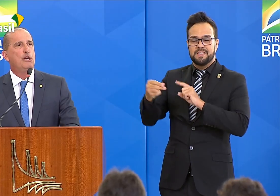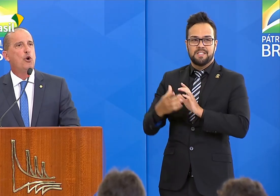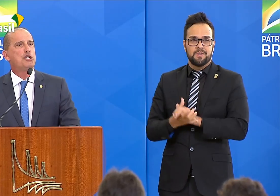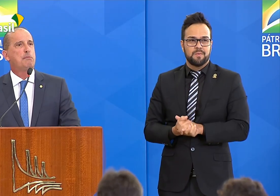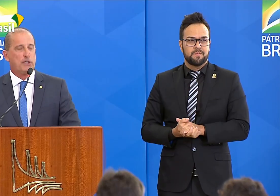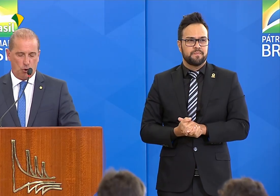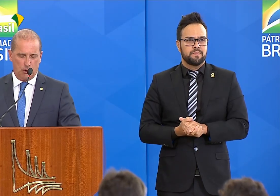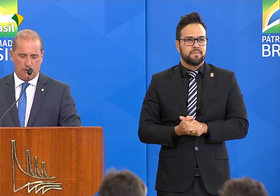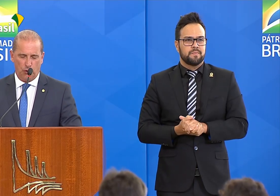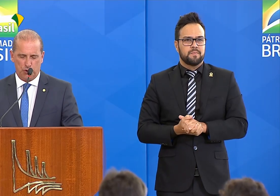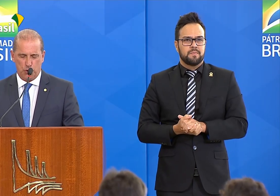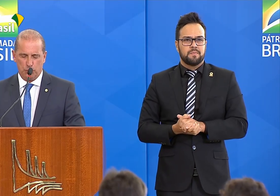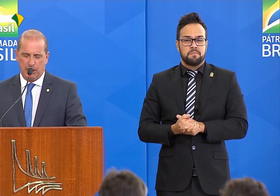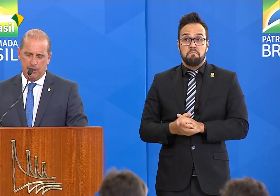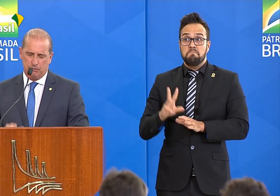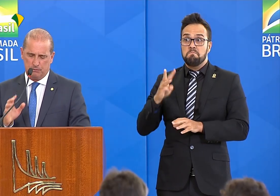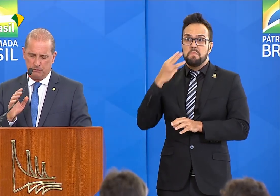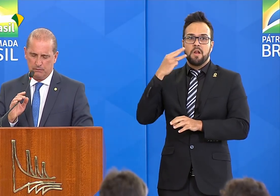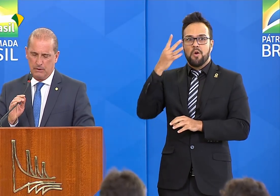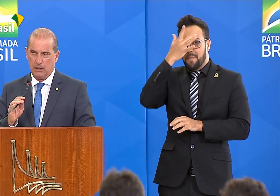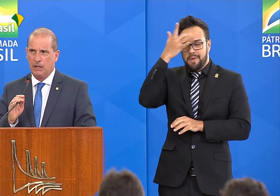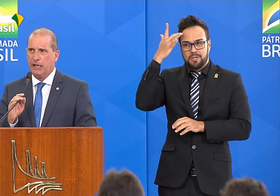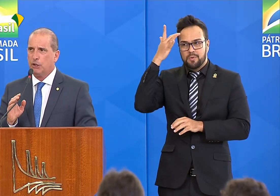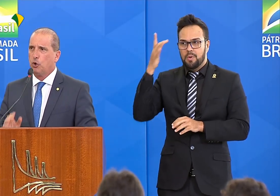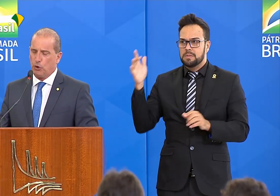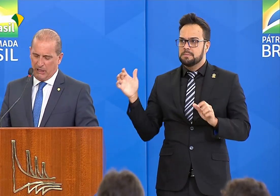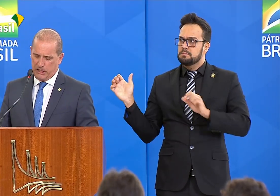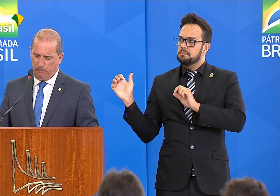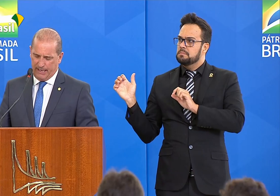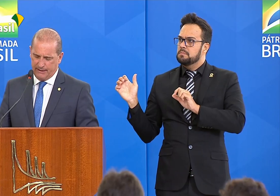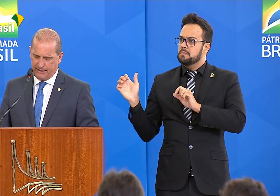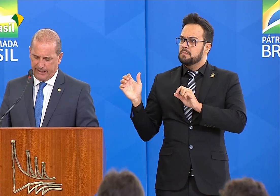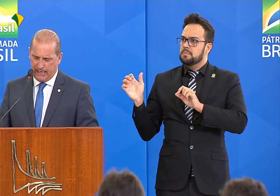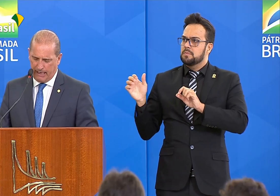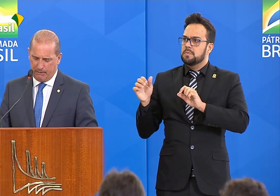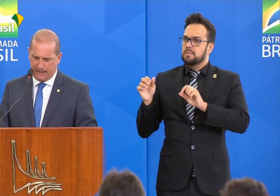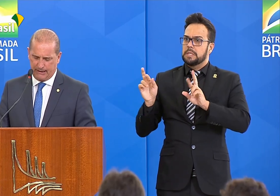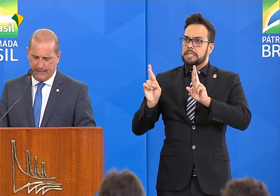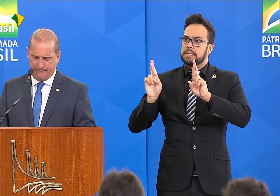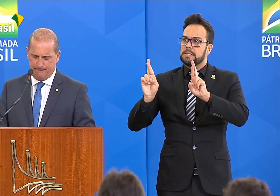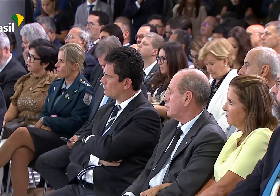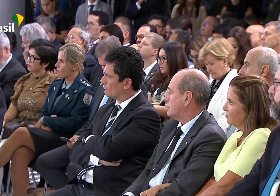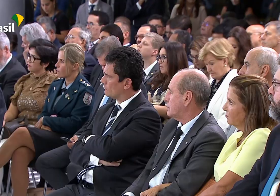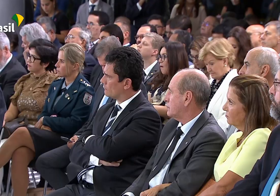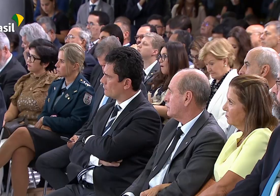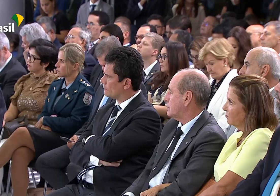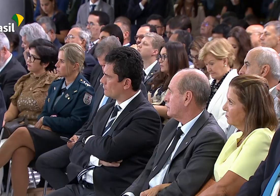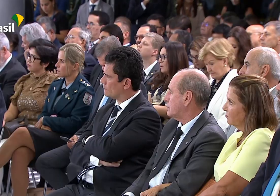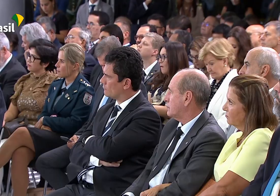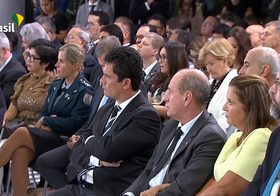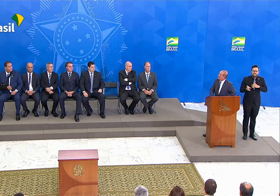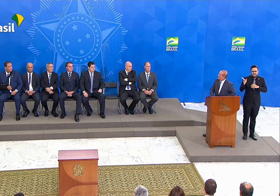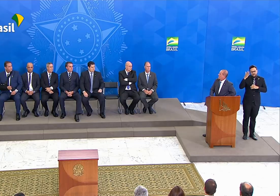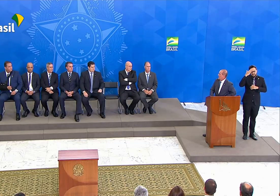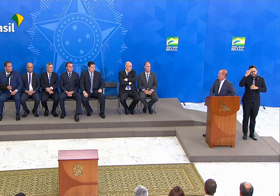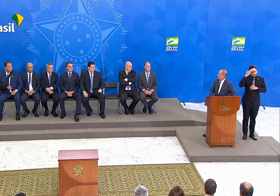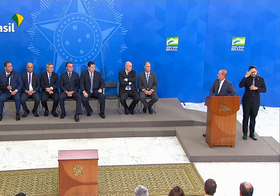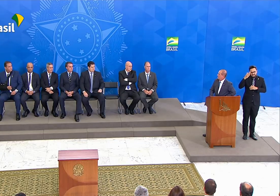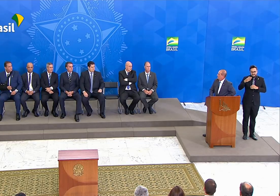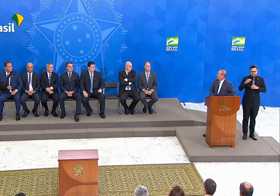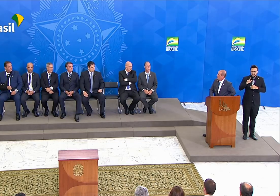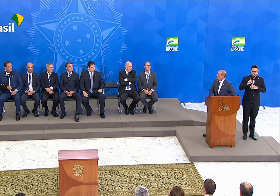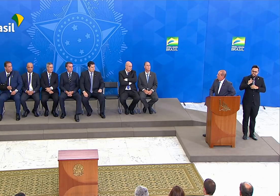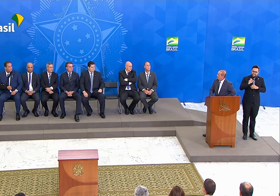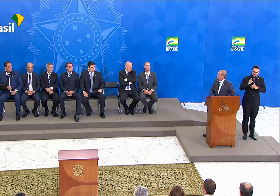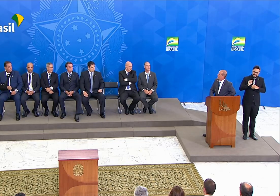agora estará à frente de algumas das principais políticas sociais do governo. No discurso, ele citou ações que foram executadas desde o